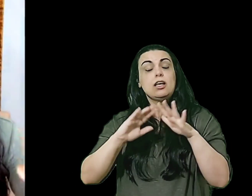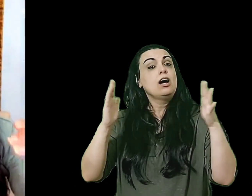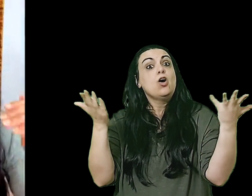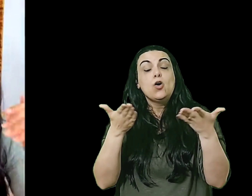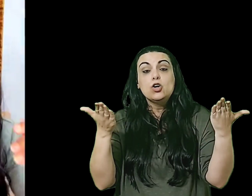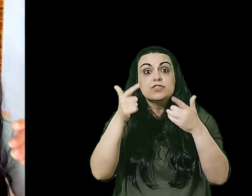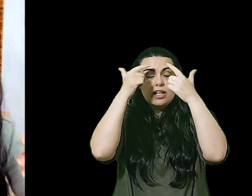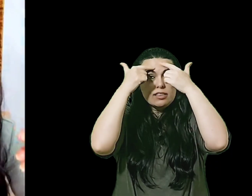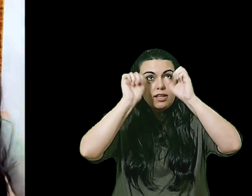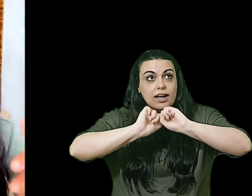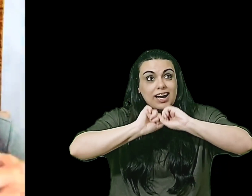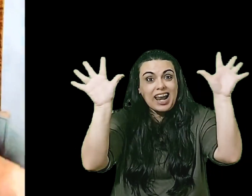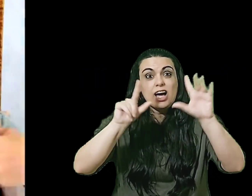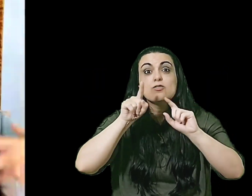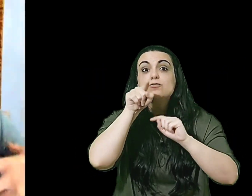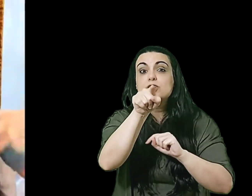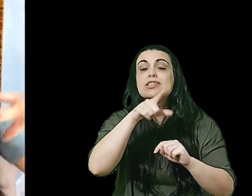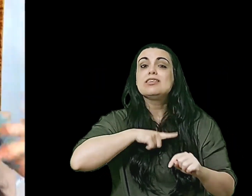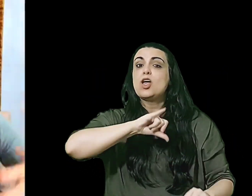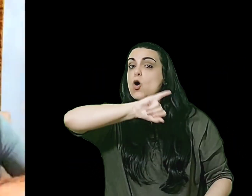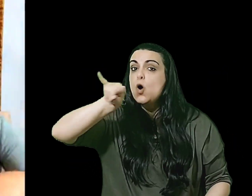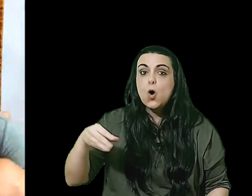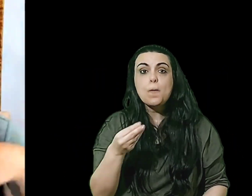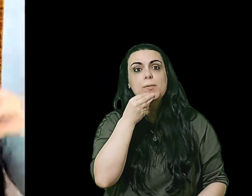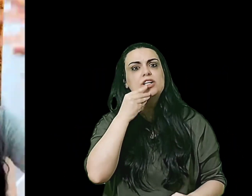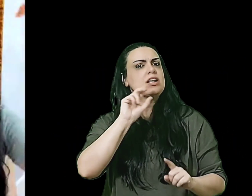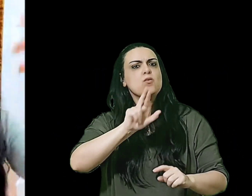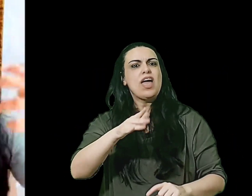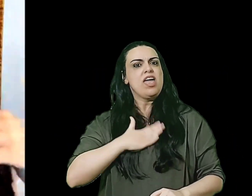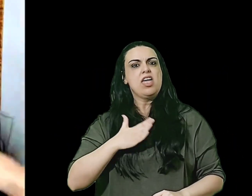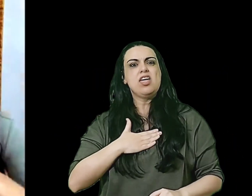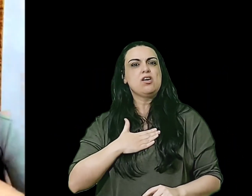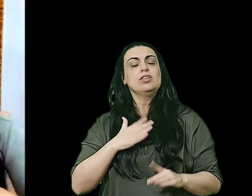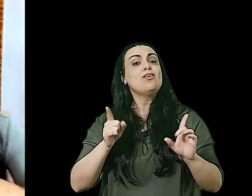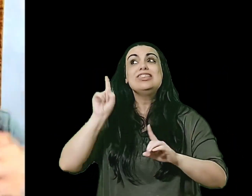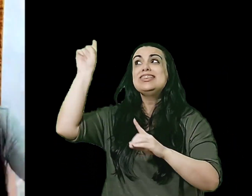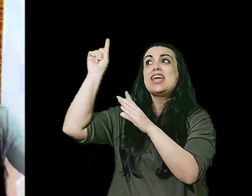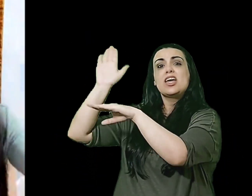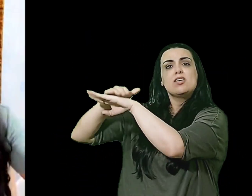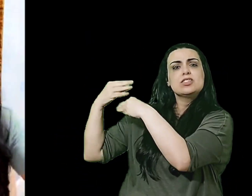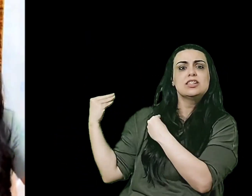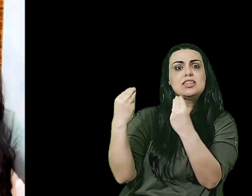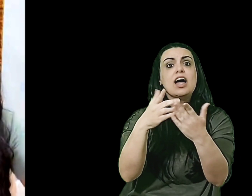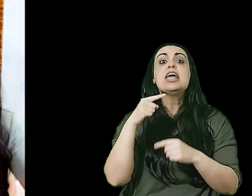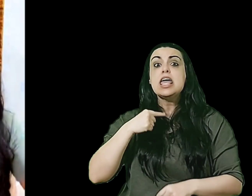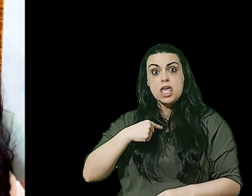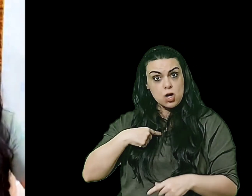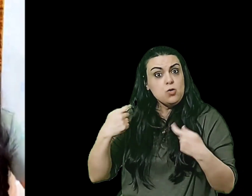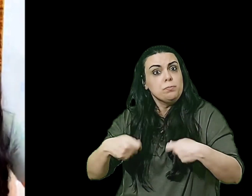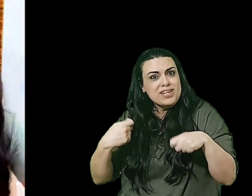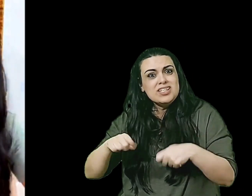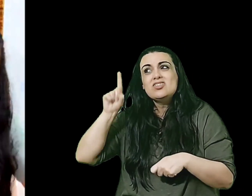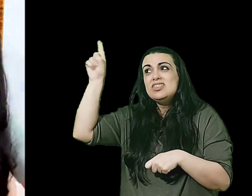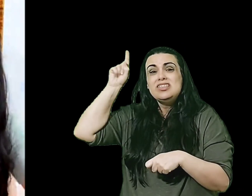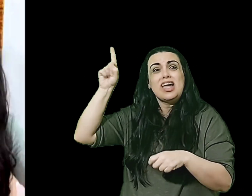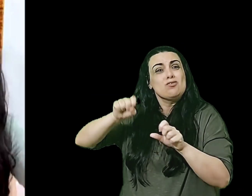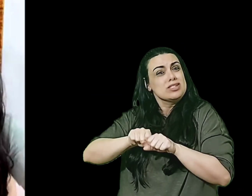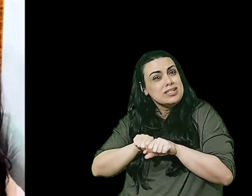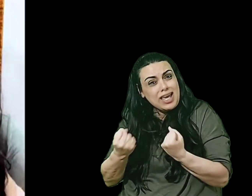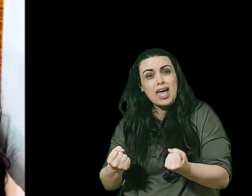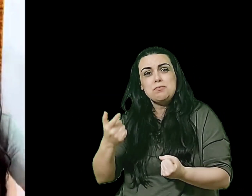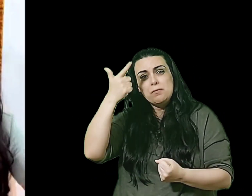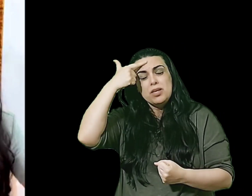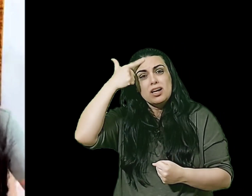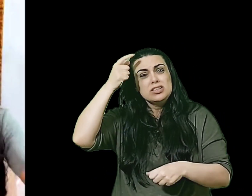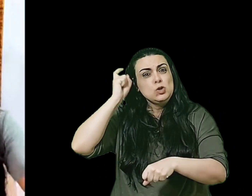que você está diante de uma oportunidade, não minha, não eu, mas que o Senhor tem nos dado. Gente, eu precisei que o Senhor quebrasse a